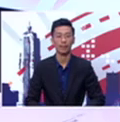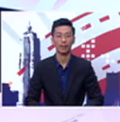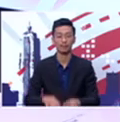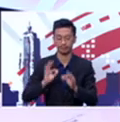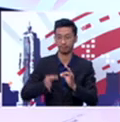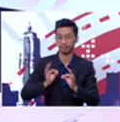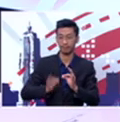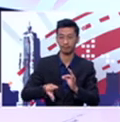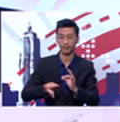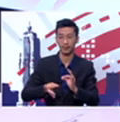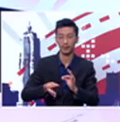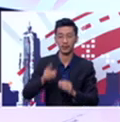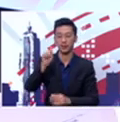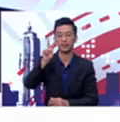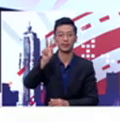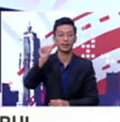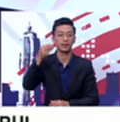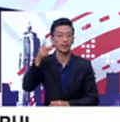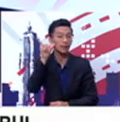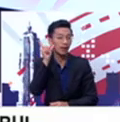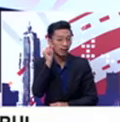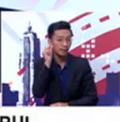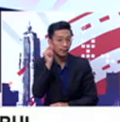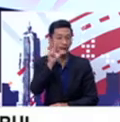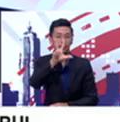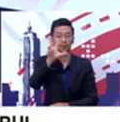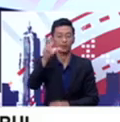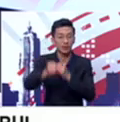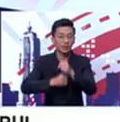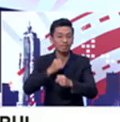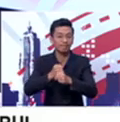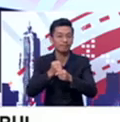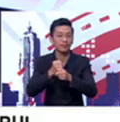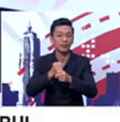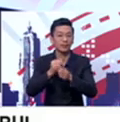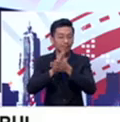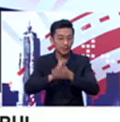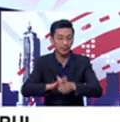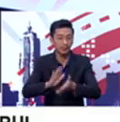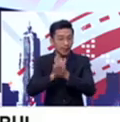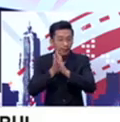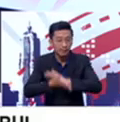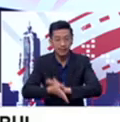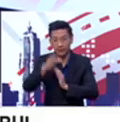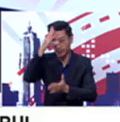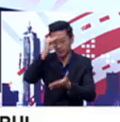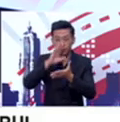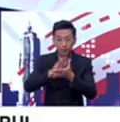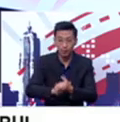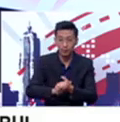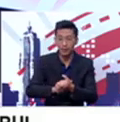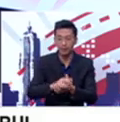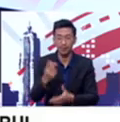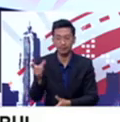Jurubahasa isyarat Berita Al-Hijrah Amin Zuhaili Mansur, 33 tahun, selamat bergelar suami kepada pasangannya Azirah